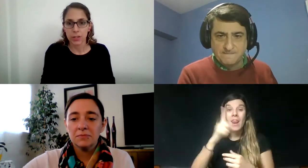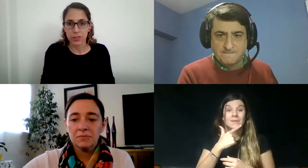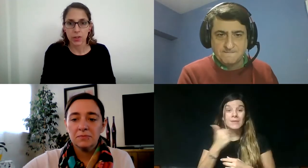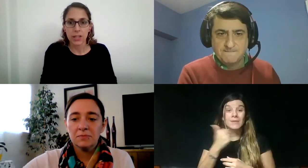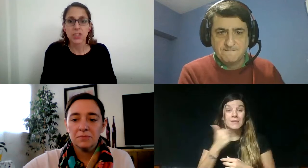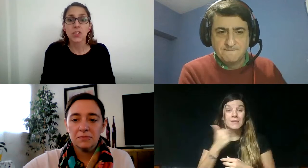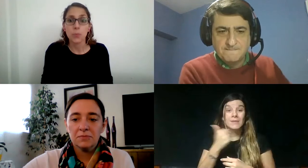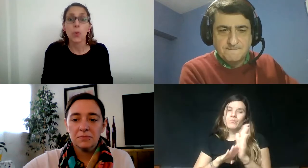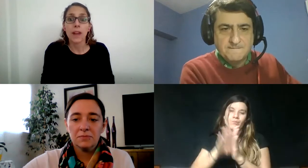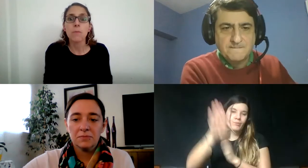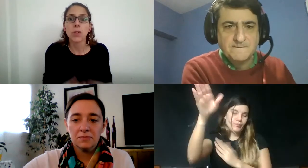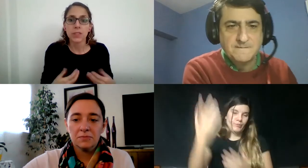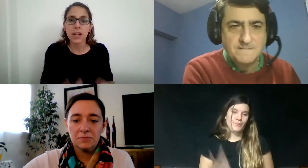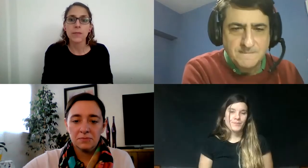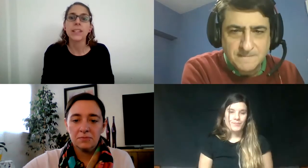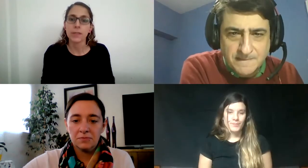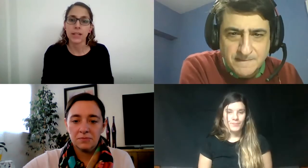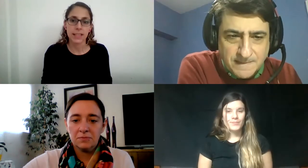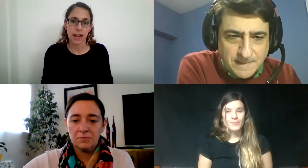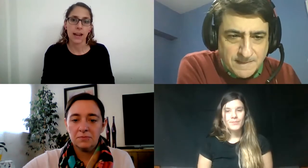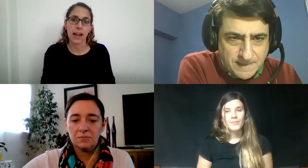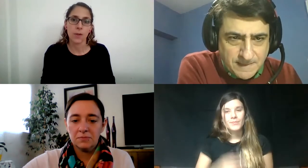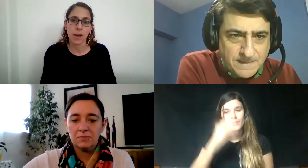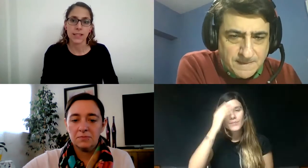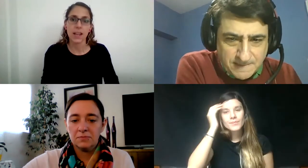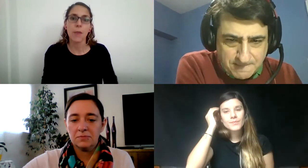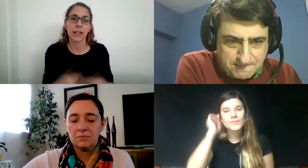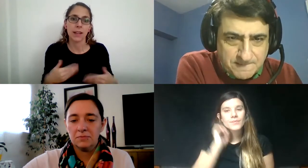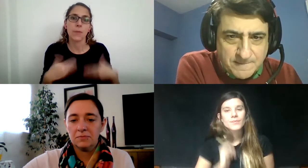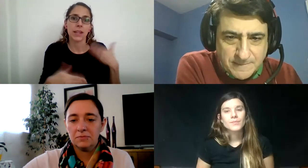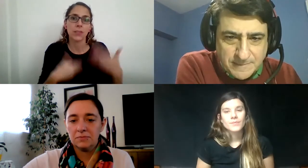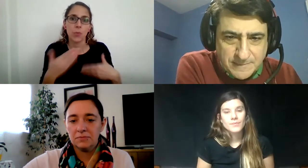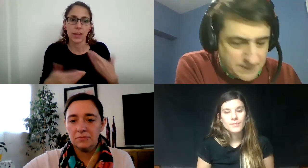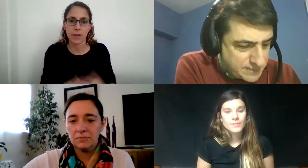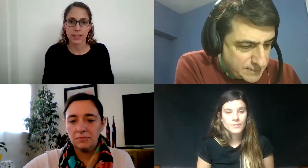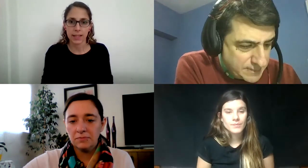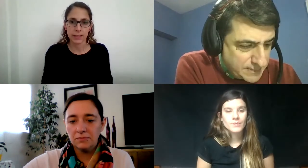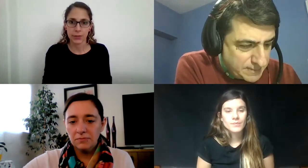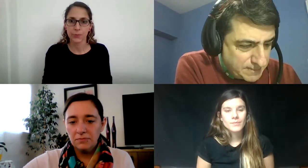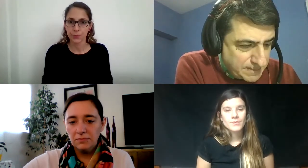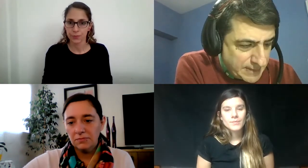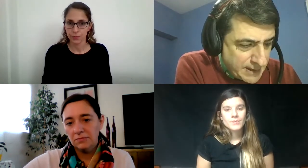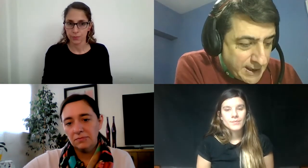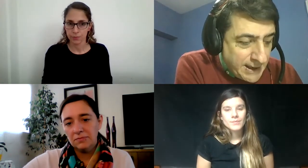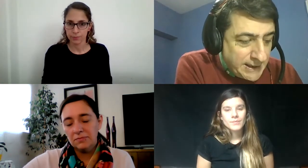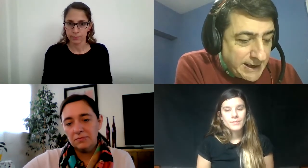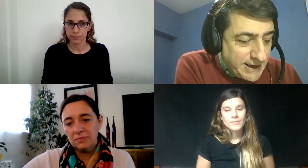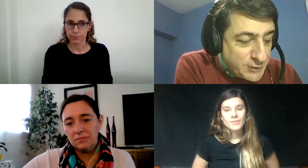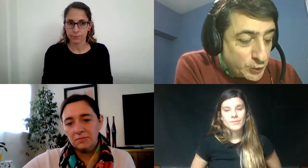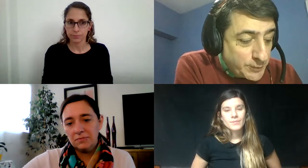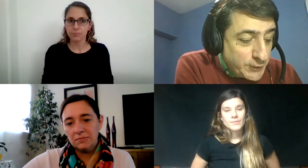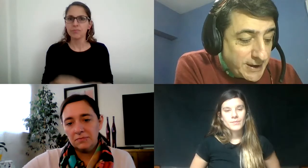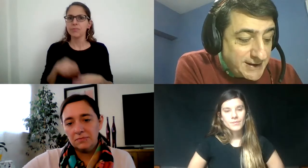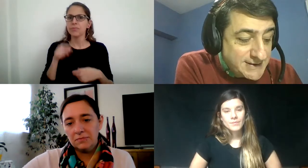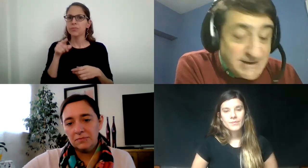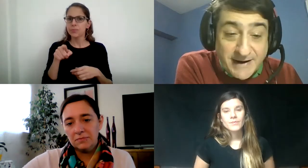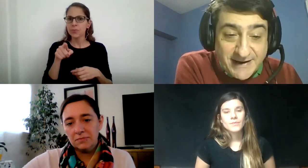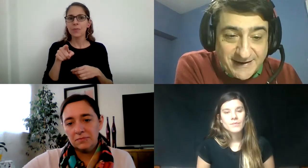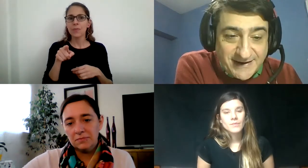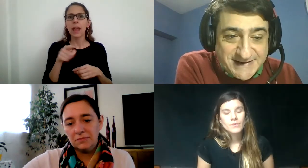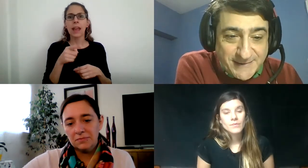reconocimiento de nuestros derechos y poder mostrar y visibilizar la lengua de señas para que también esto pueda ir avanzando. La incorporo